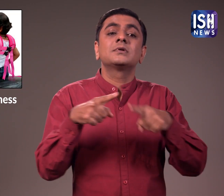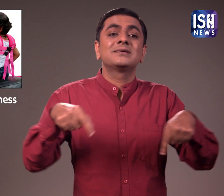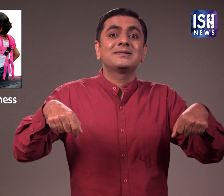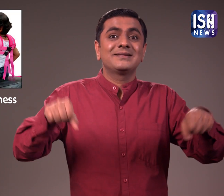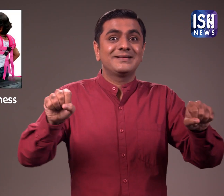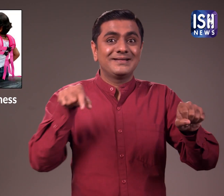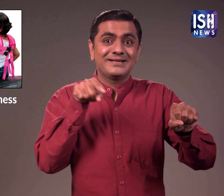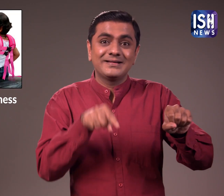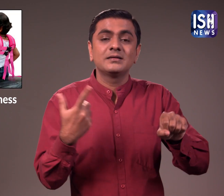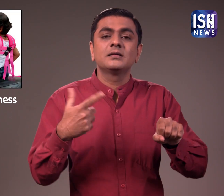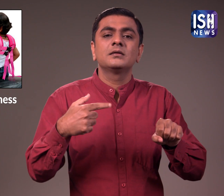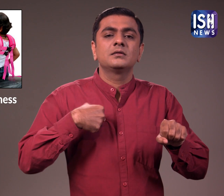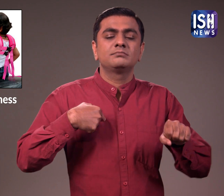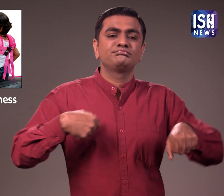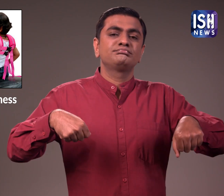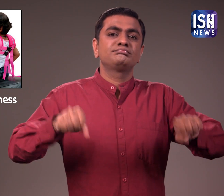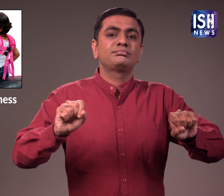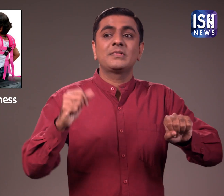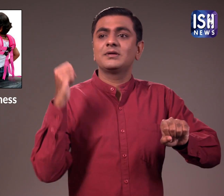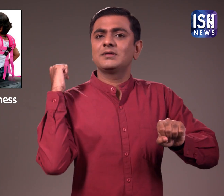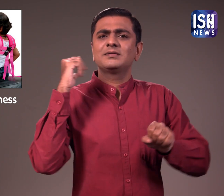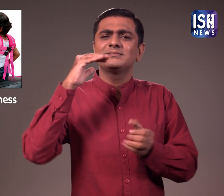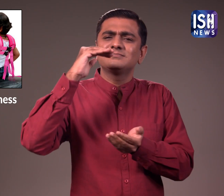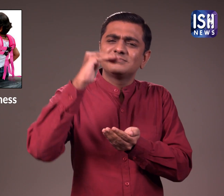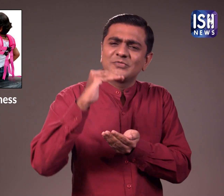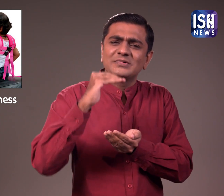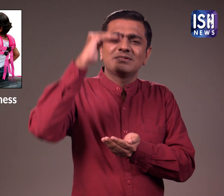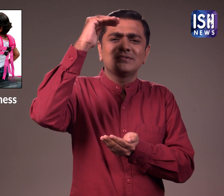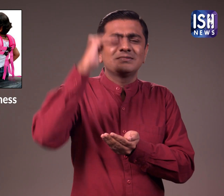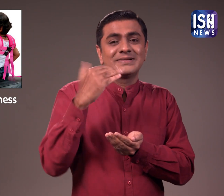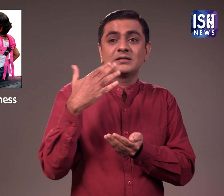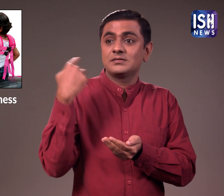सवार के साथ जुड़ा एक सुरक्षा कवच यानि हारनेस पहनना होगा